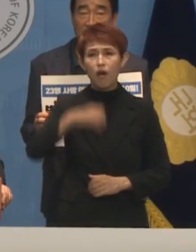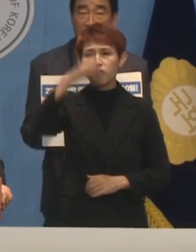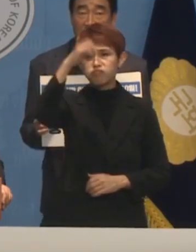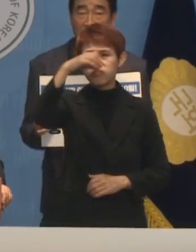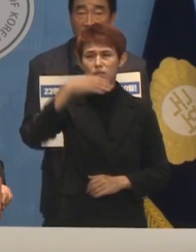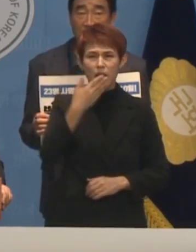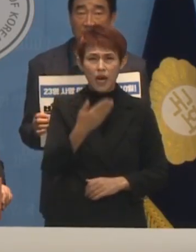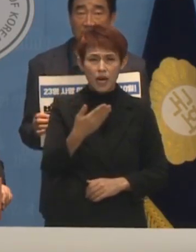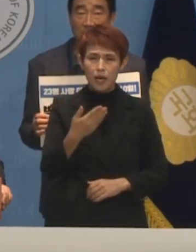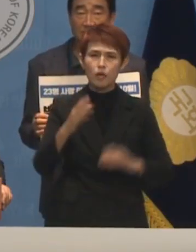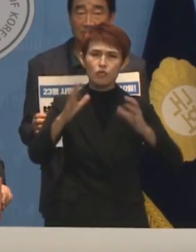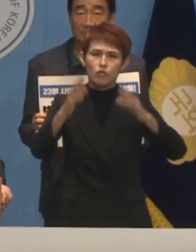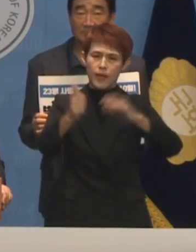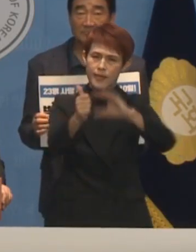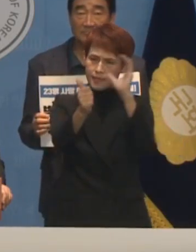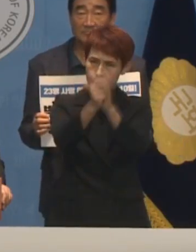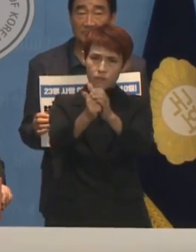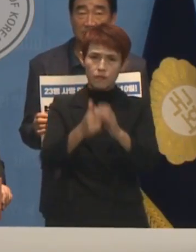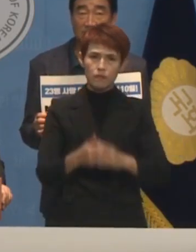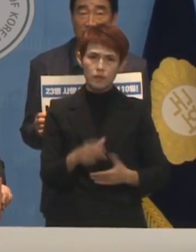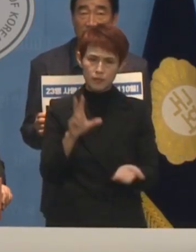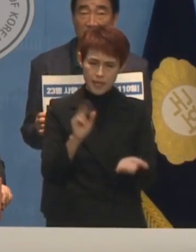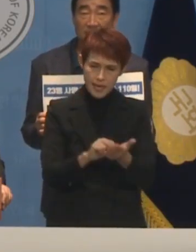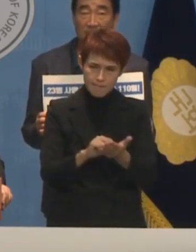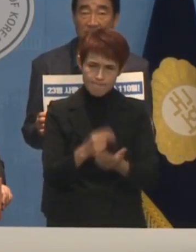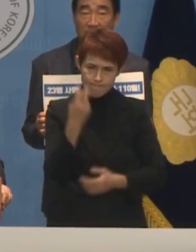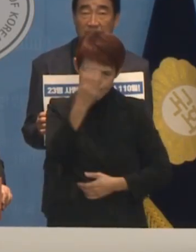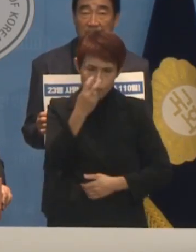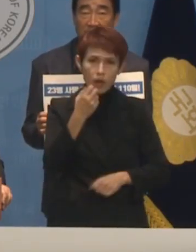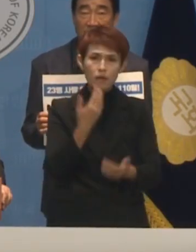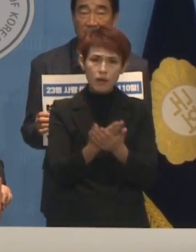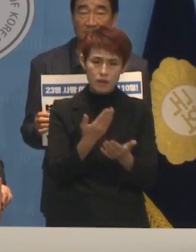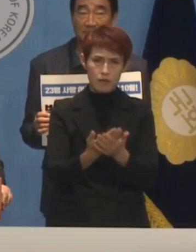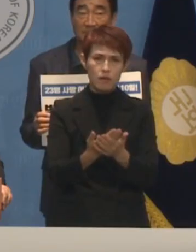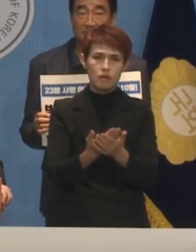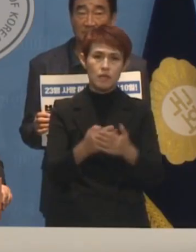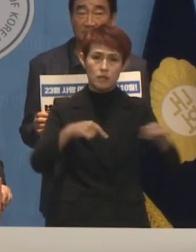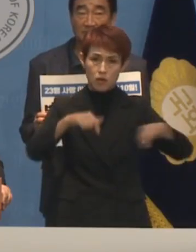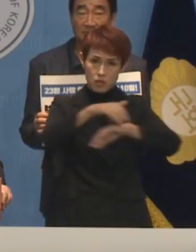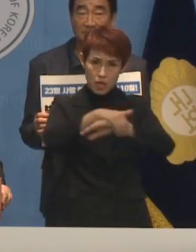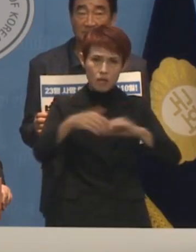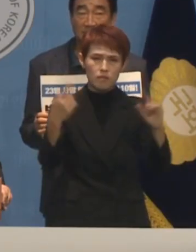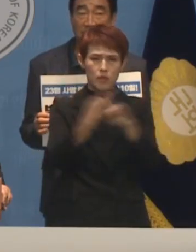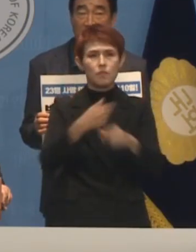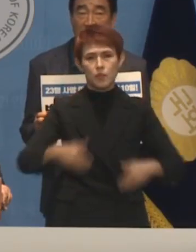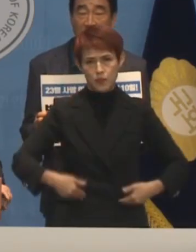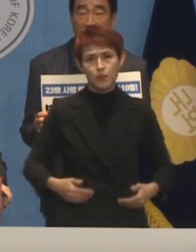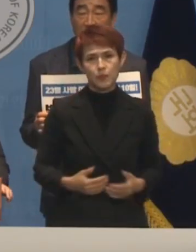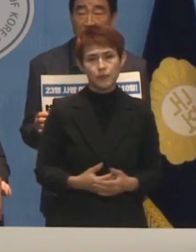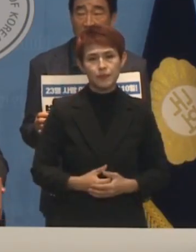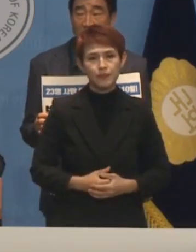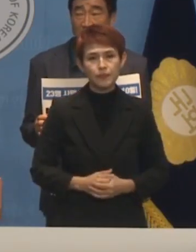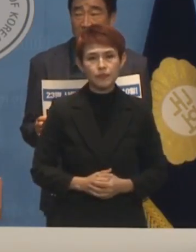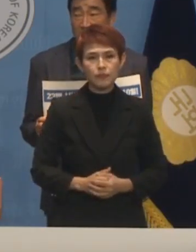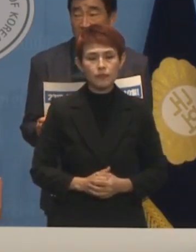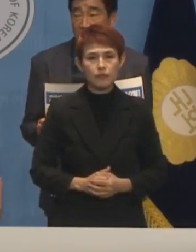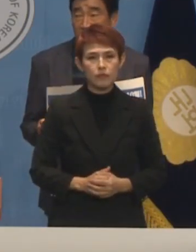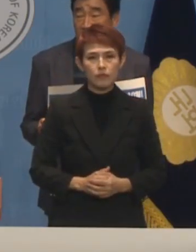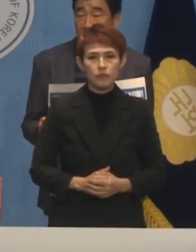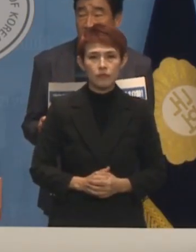부분을 국회는 책임을 지고 꼭 문제를 파악하고 이에 맞는 정책과 개선을 꼭 해야 합니다. 이상입니다.